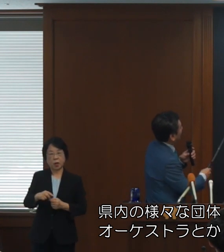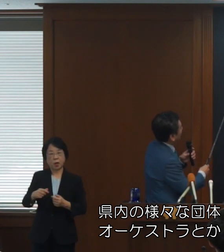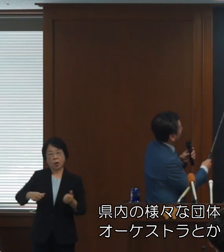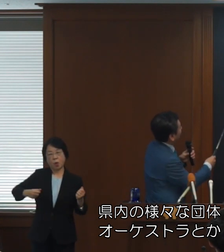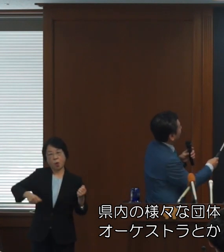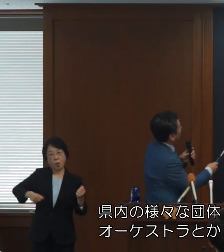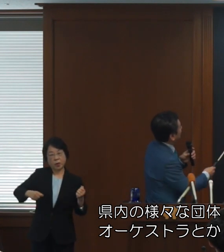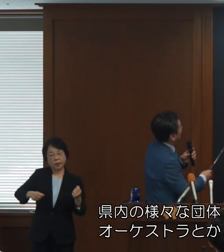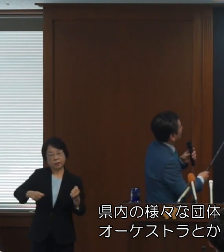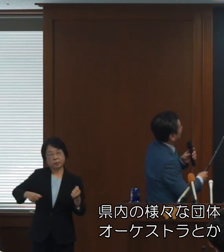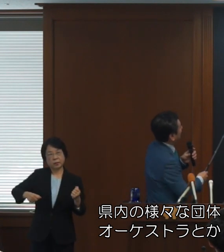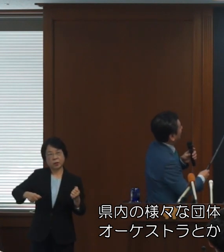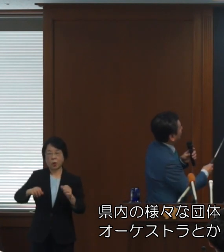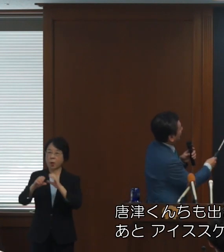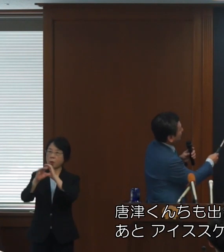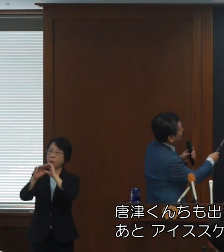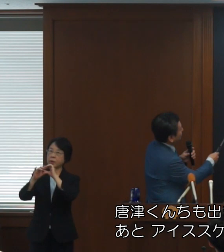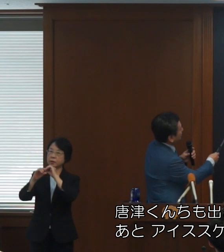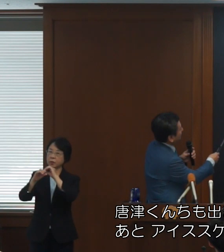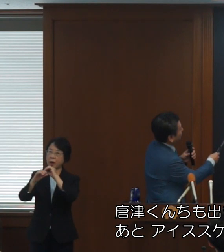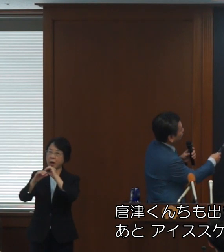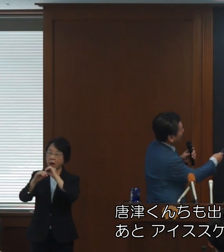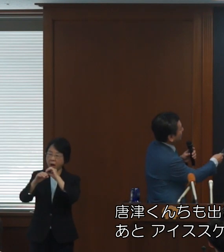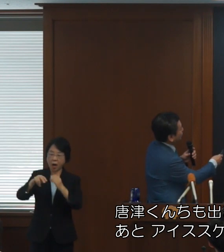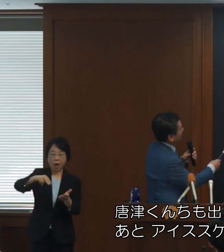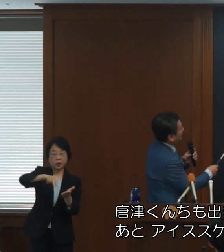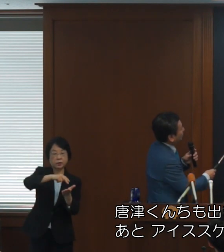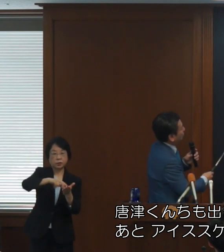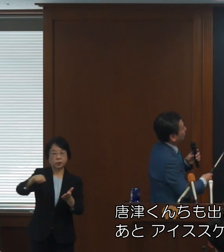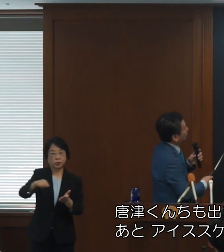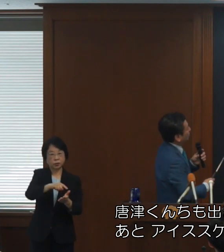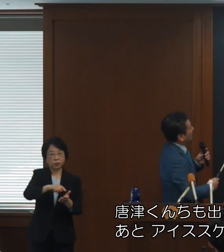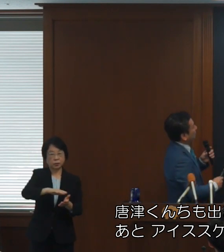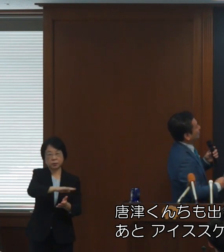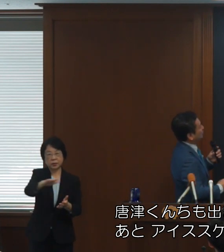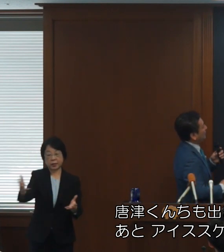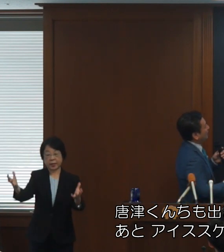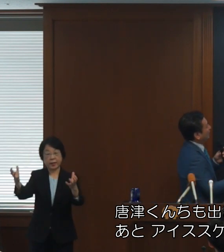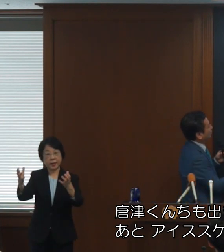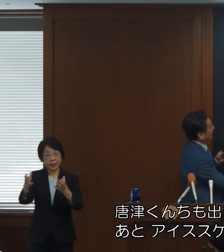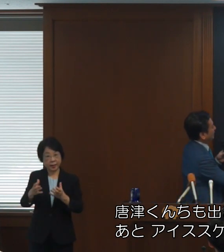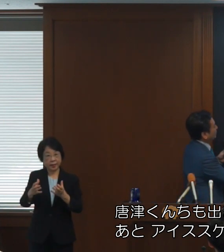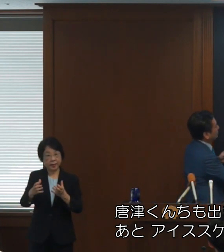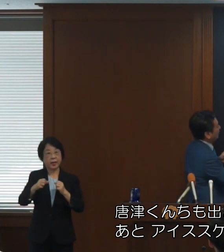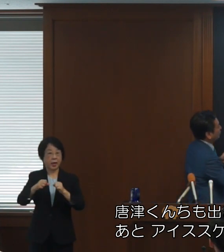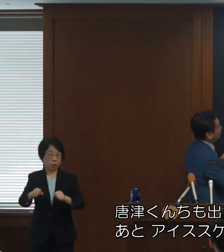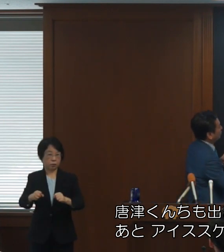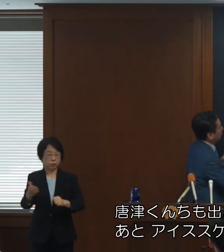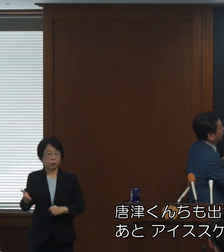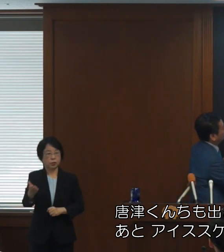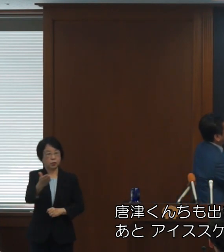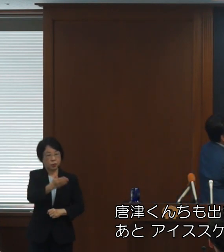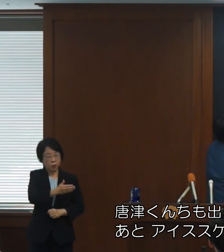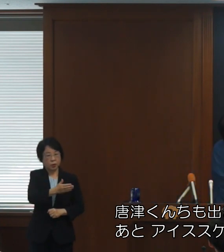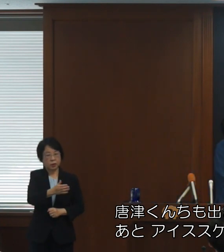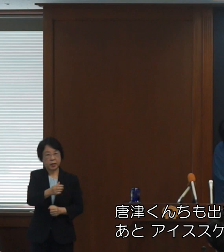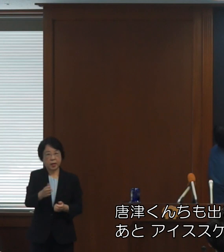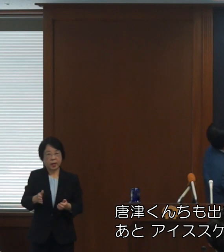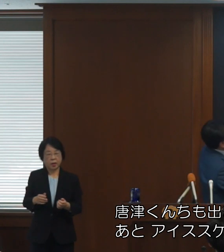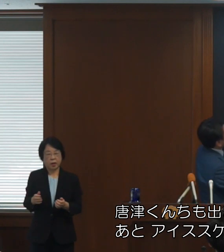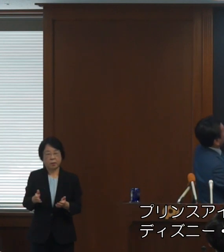か多くの皆さん方で体づくりも出ますしということでありますしあとはアイススケート場にも